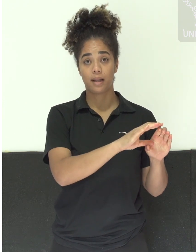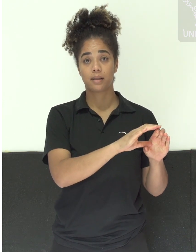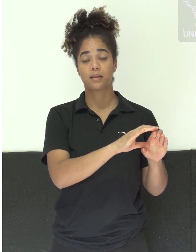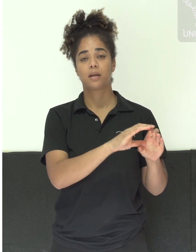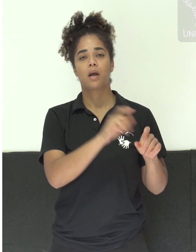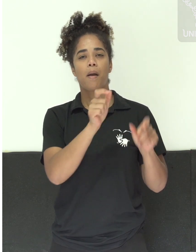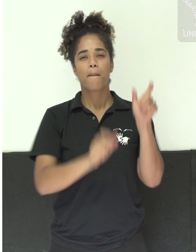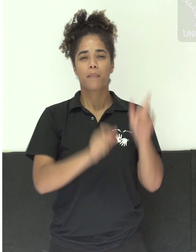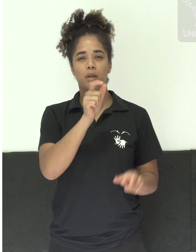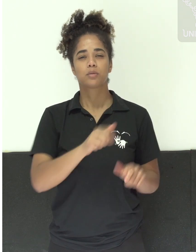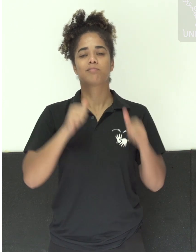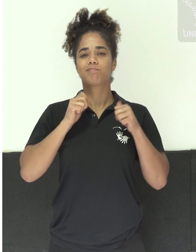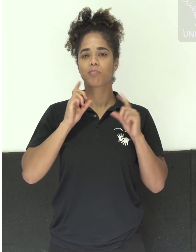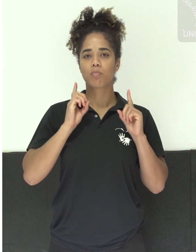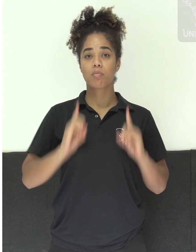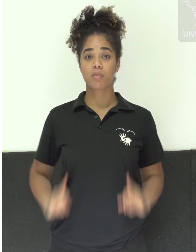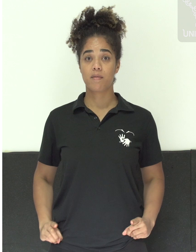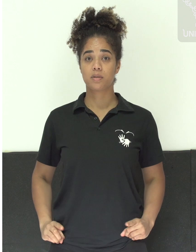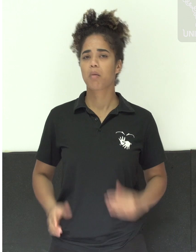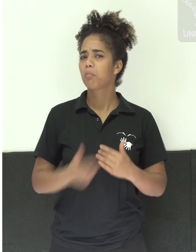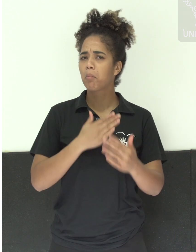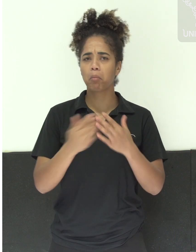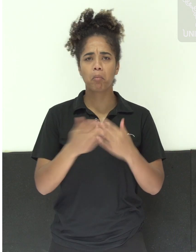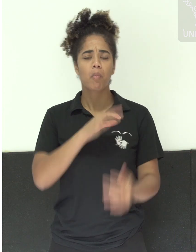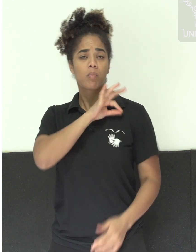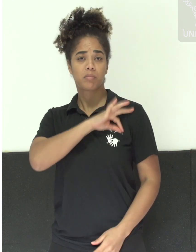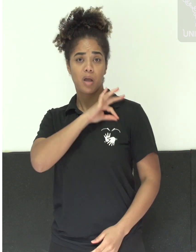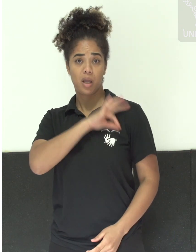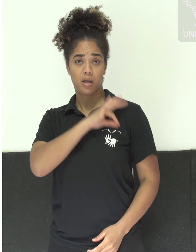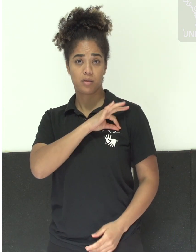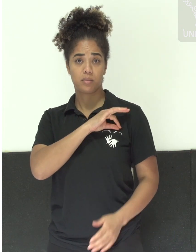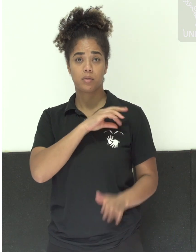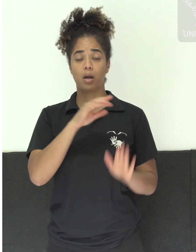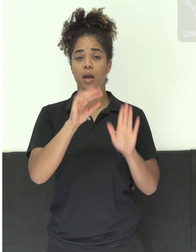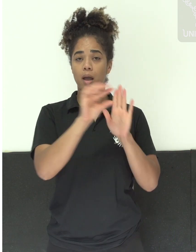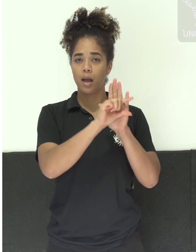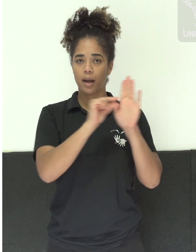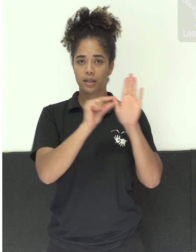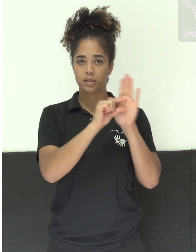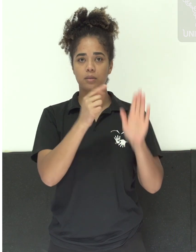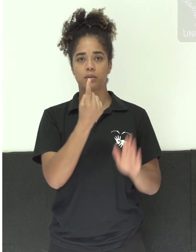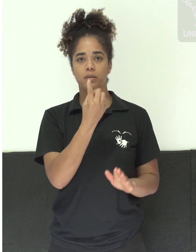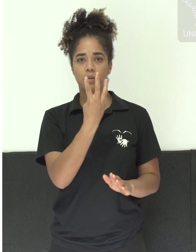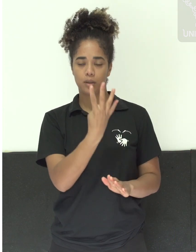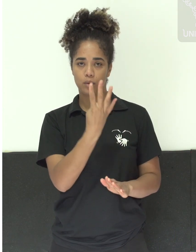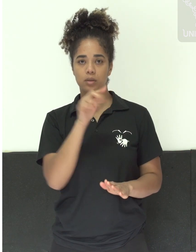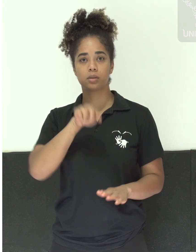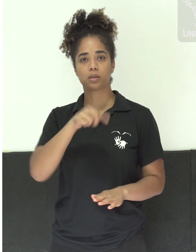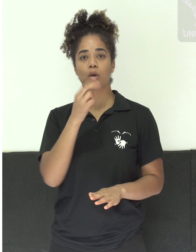que, independente da renda, artigo 14, inciso 2, Portaria Normativa número